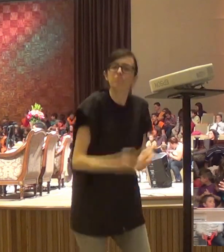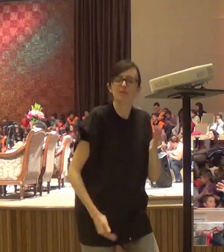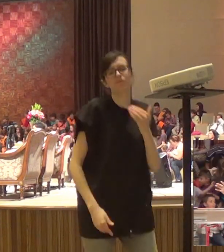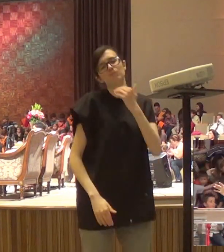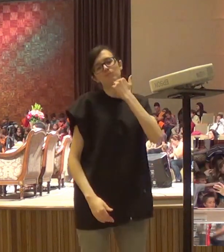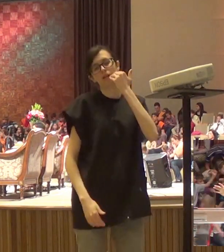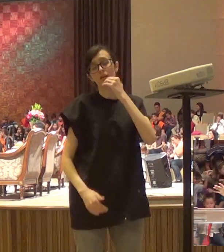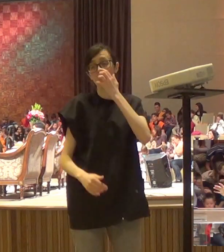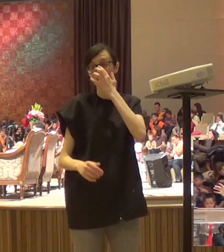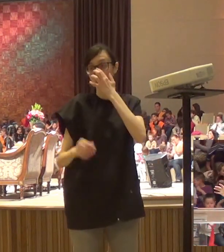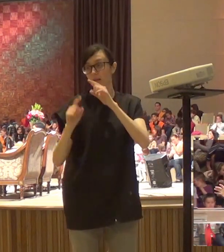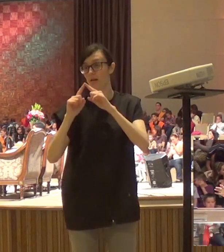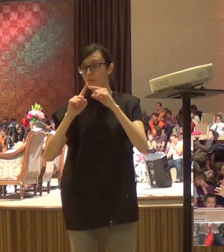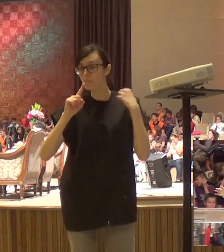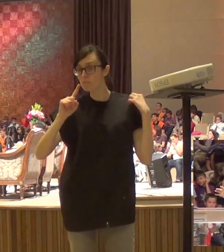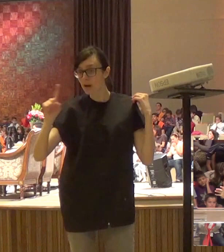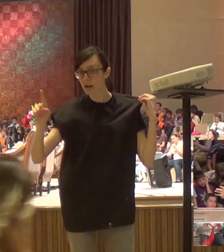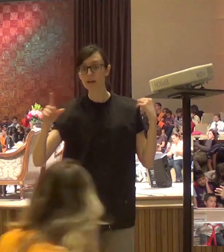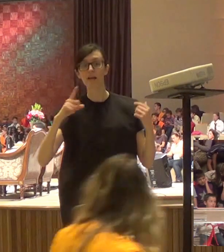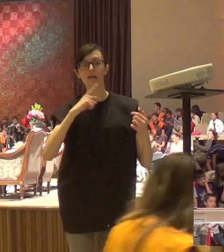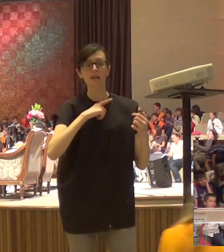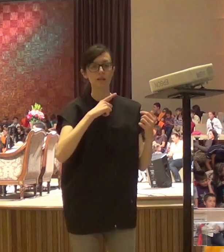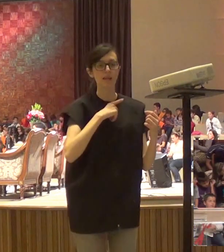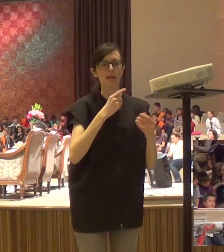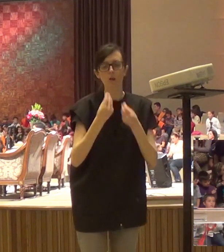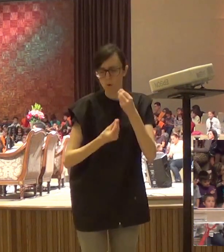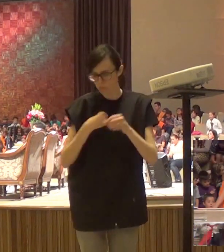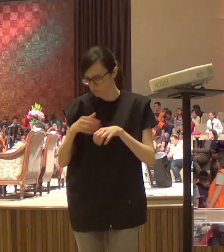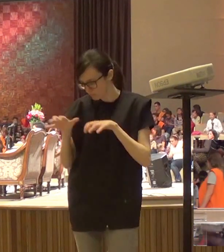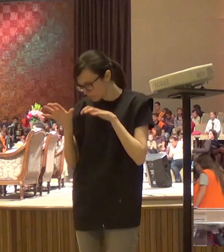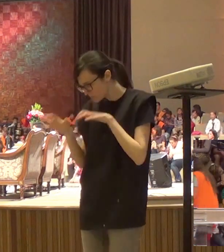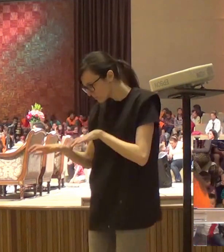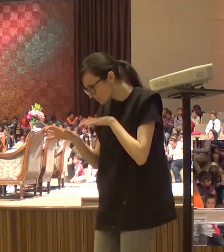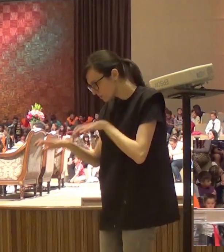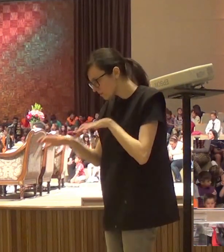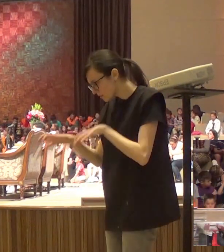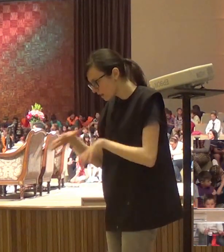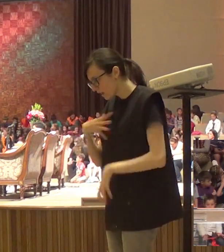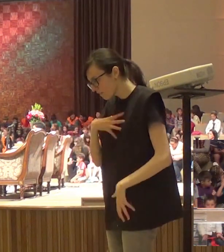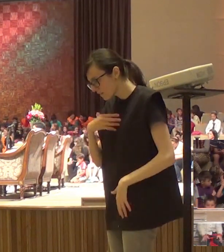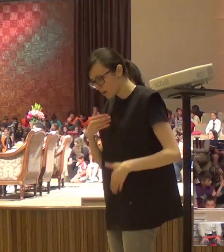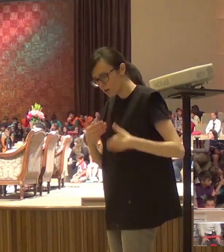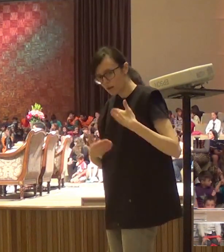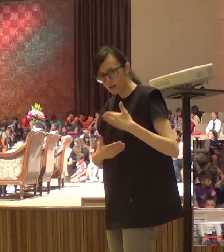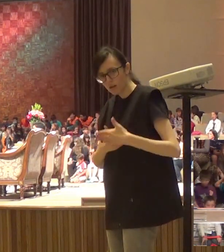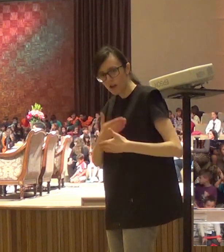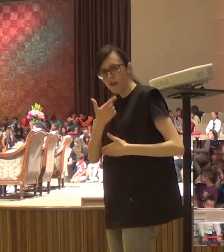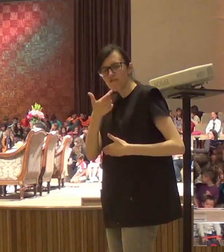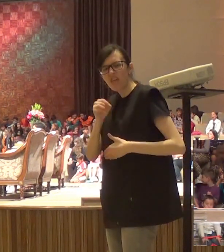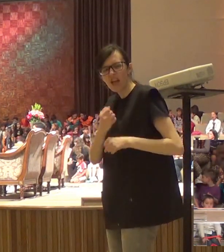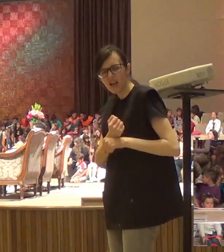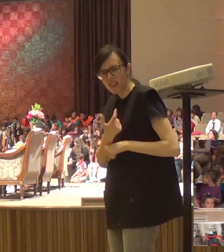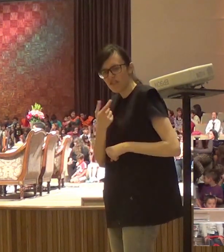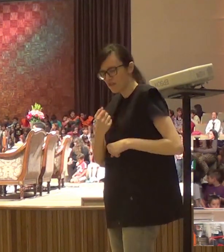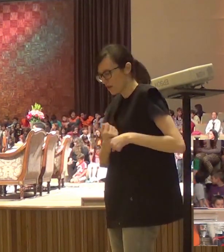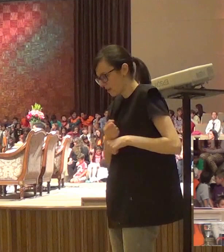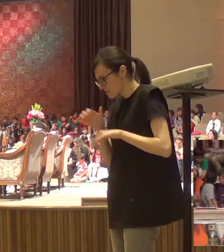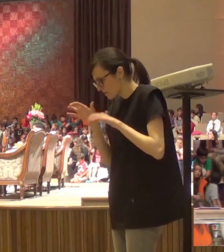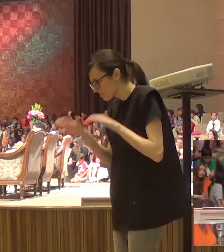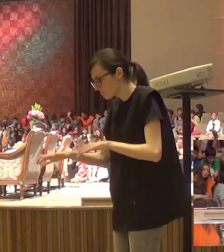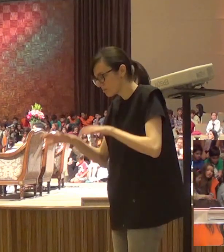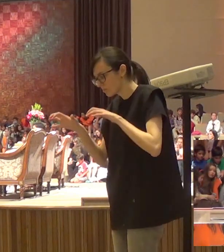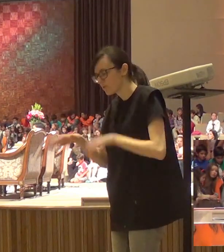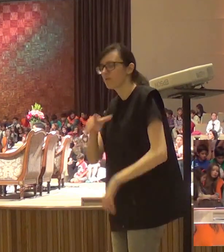consegue cumprir tudo aquilo que nós sonhamos. Mas irmãos, a influência que nós deixamos na vida dos nossos filhos em dez,